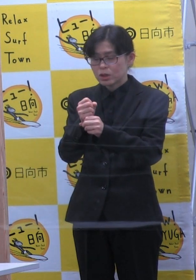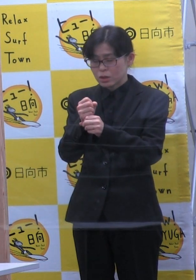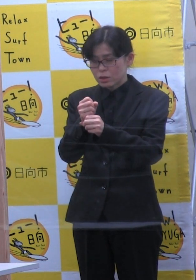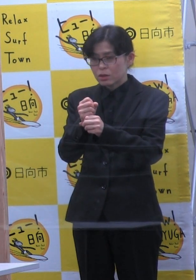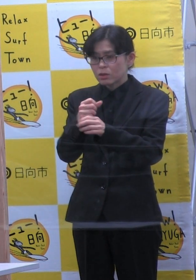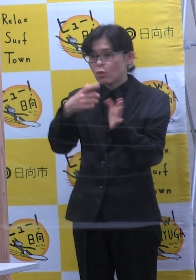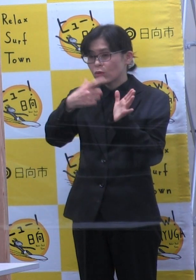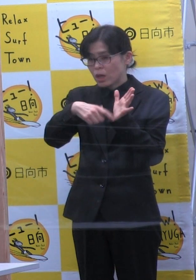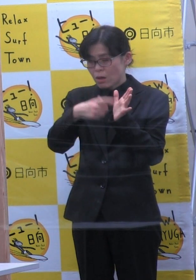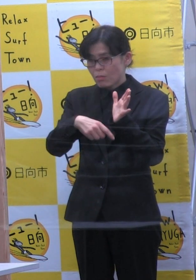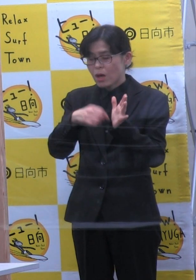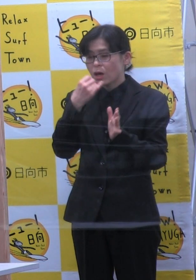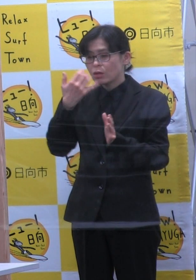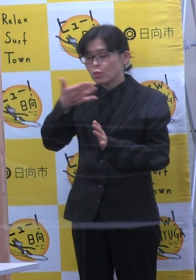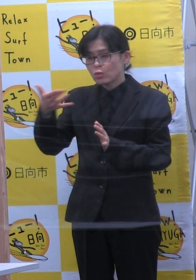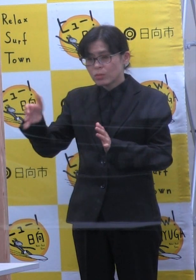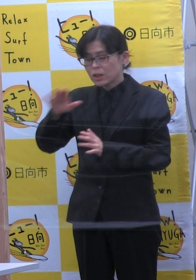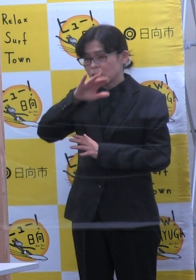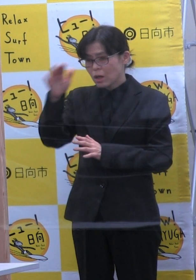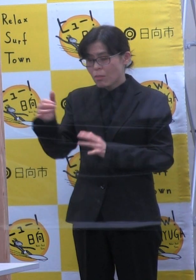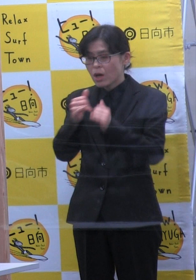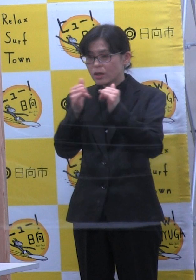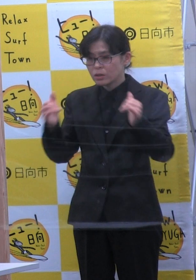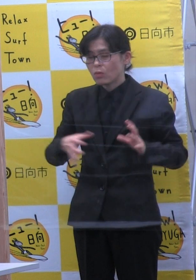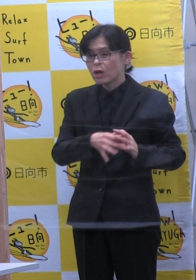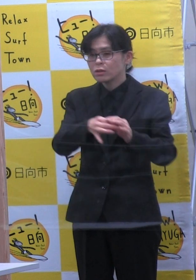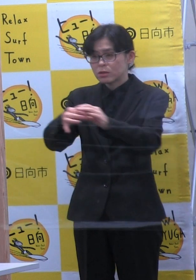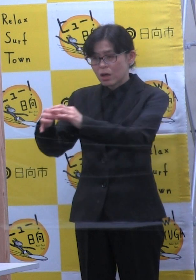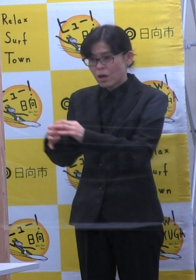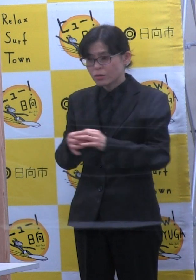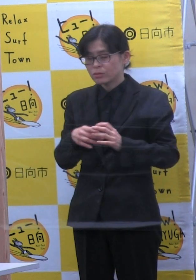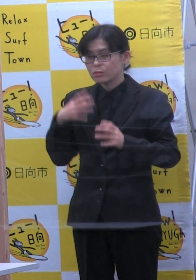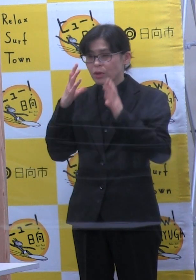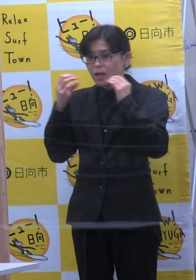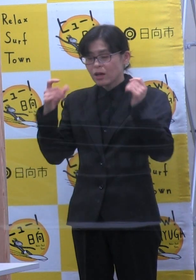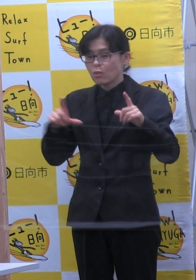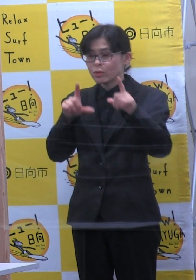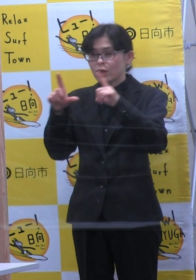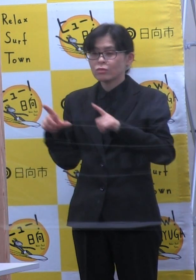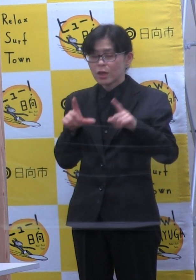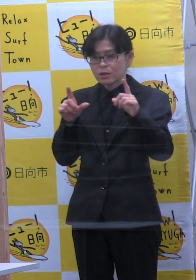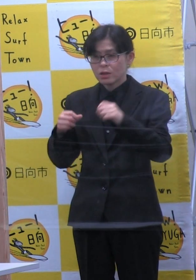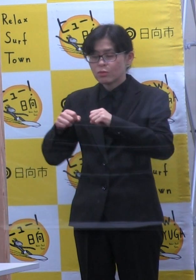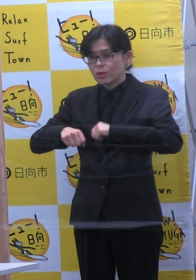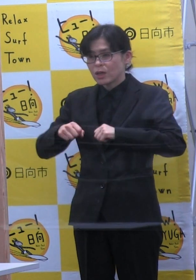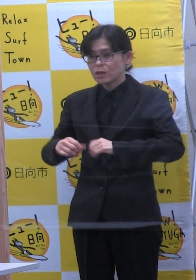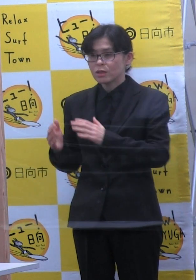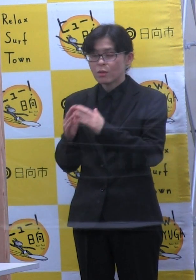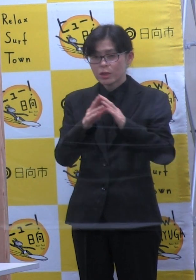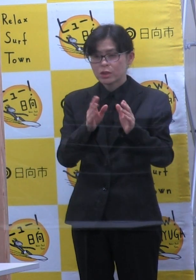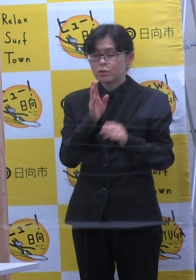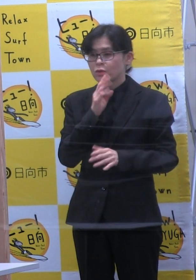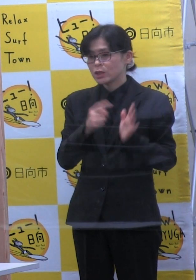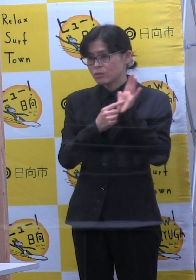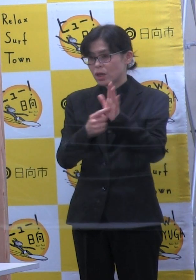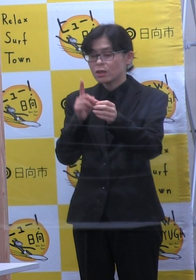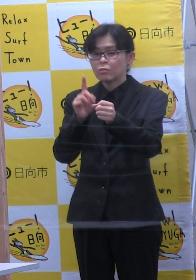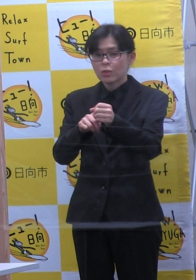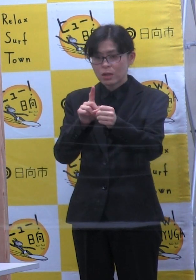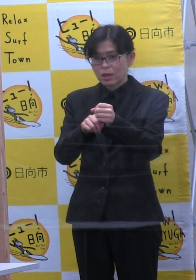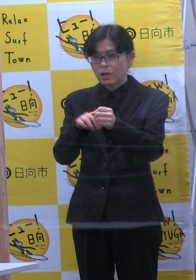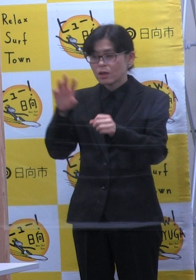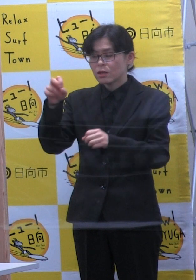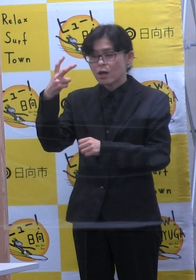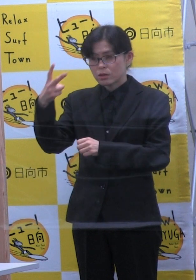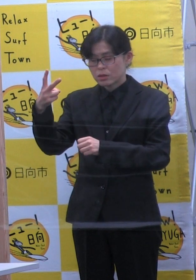海、山、人がつながり、笑顔で暮らせる元気な町の実現に向けて、第2次